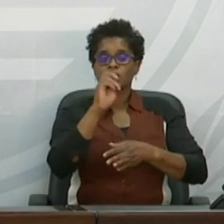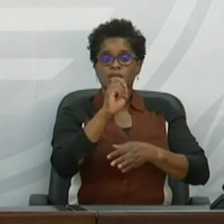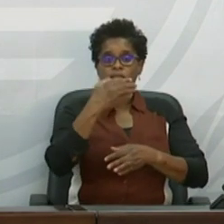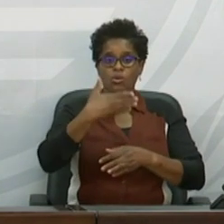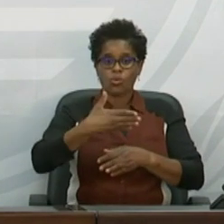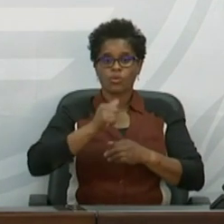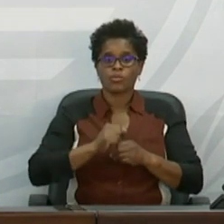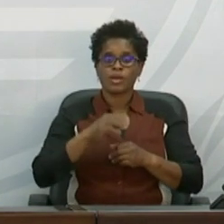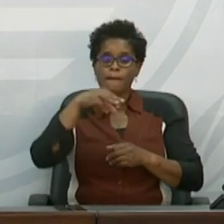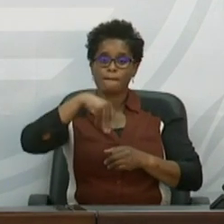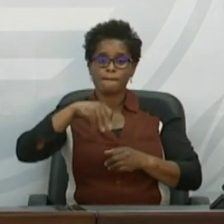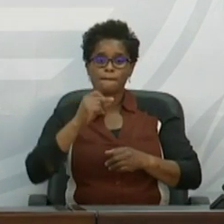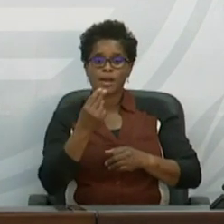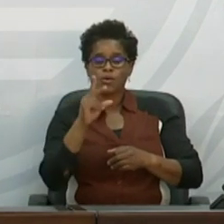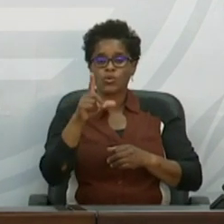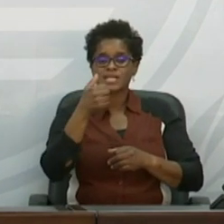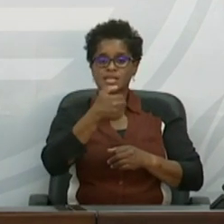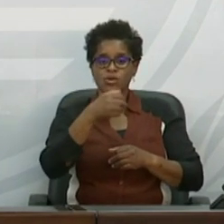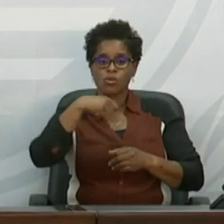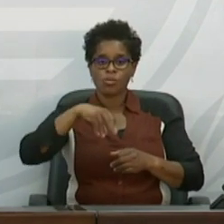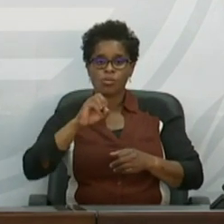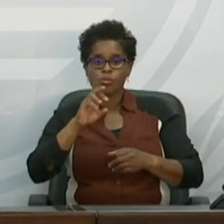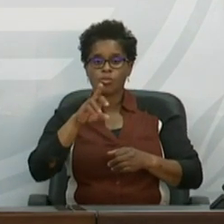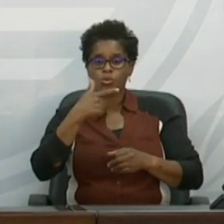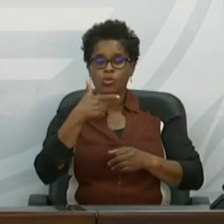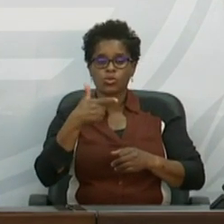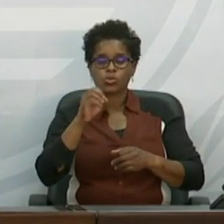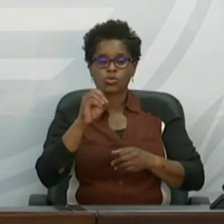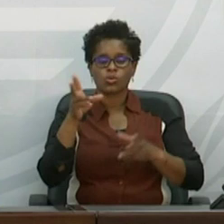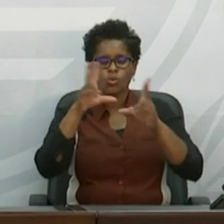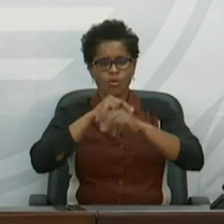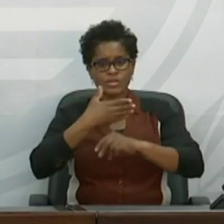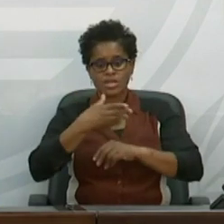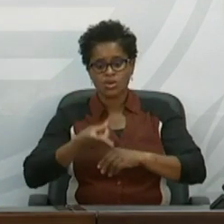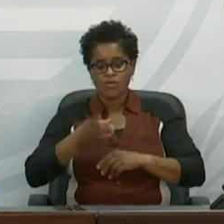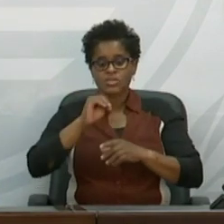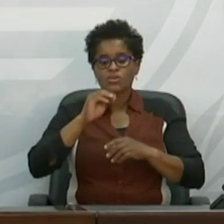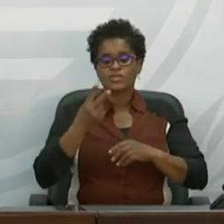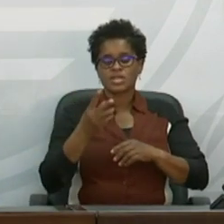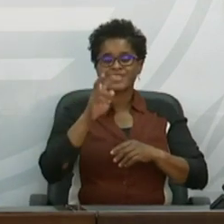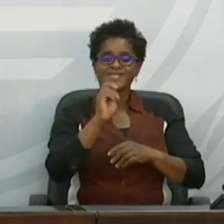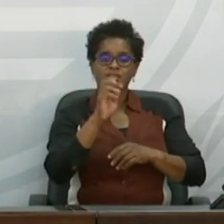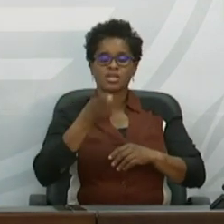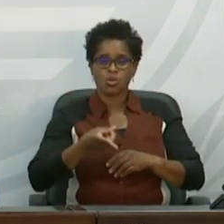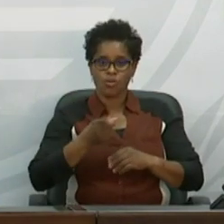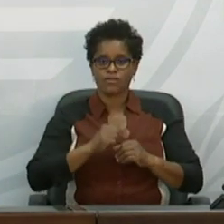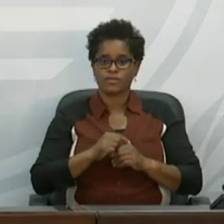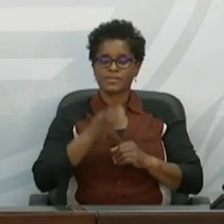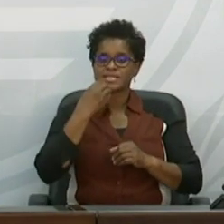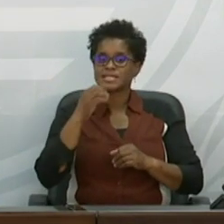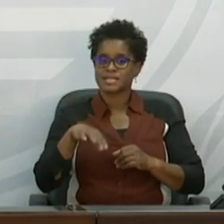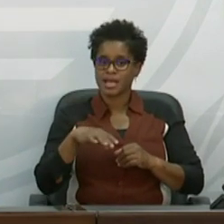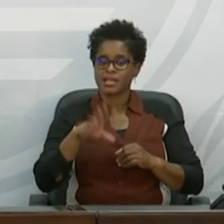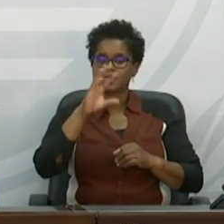31, Paúl 5, Porto Novo 19, São Vicente 39,